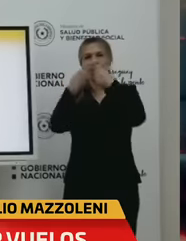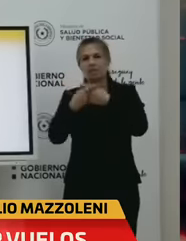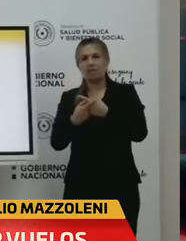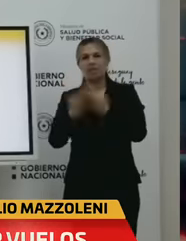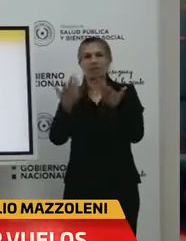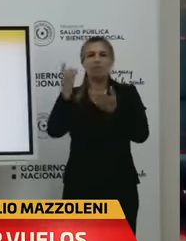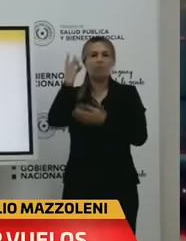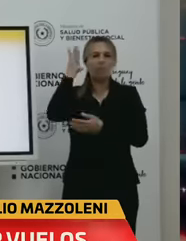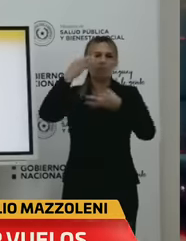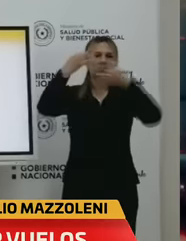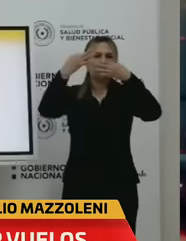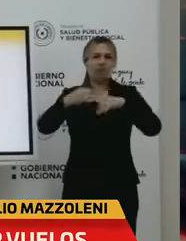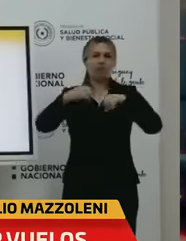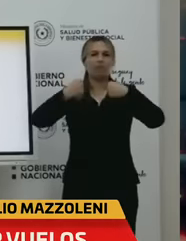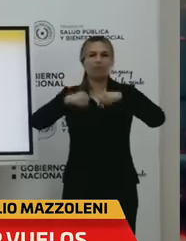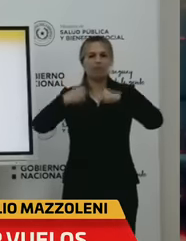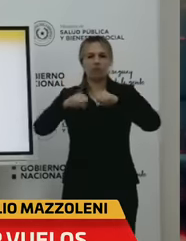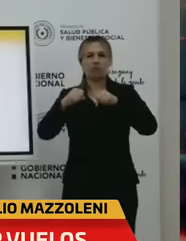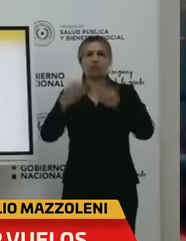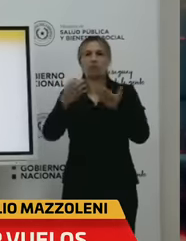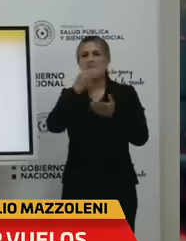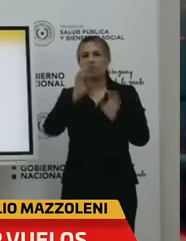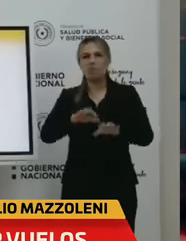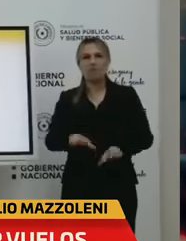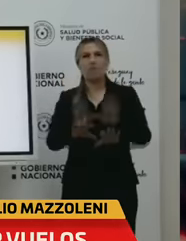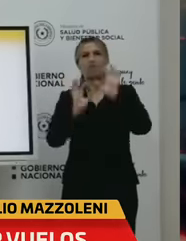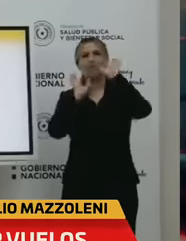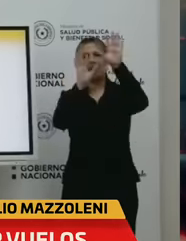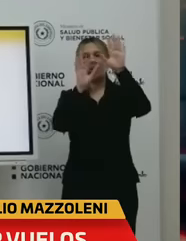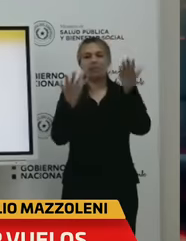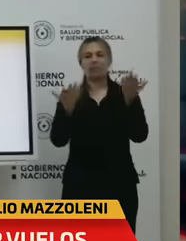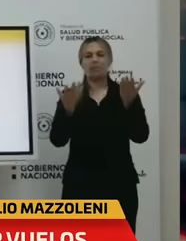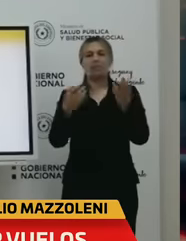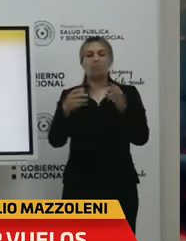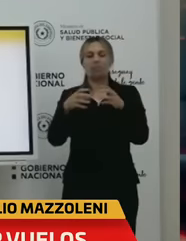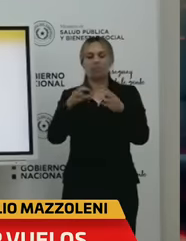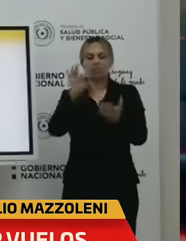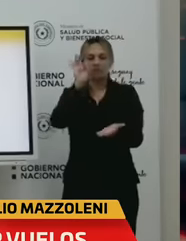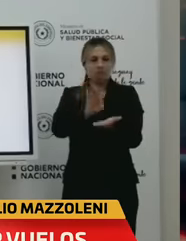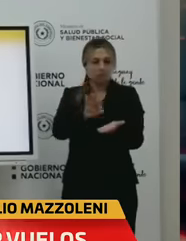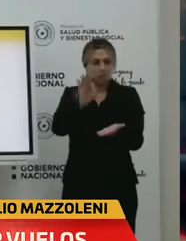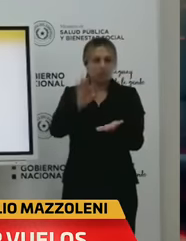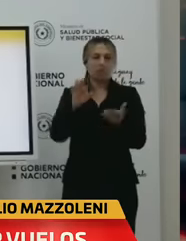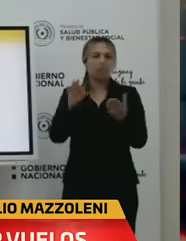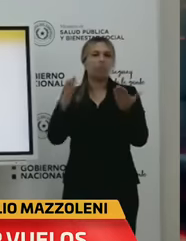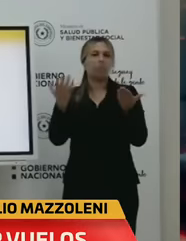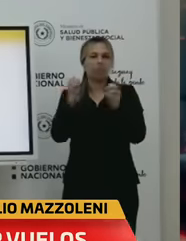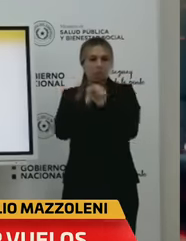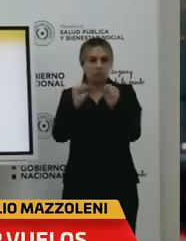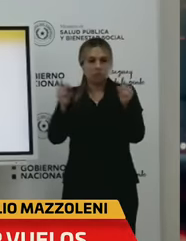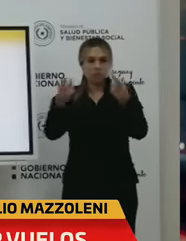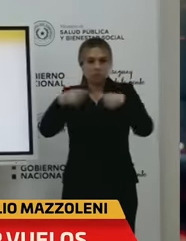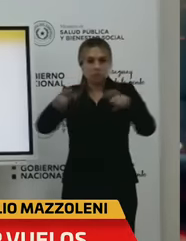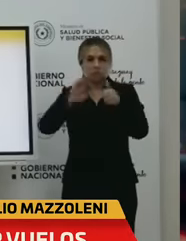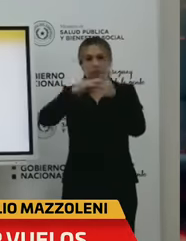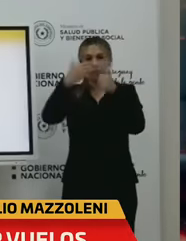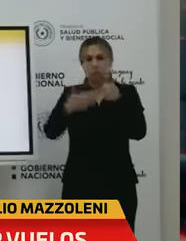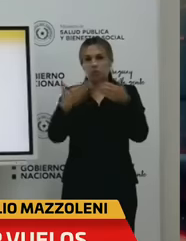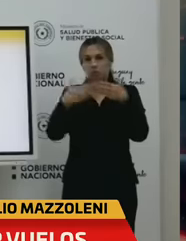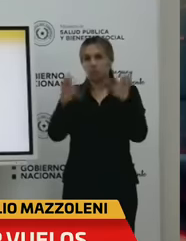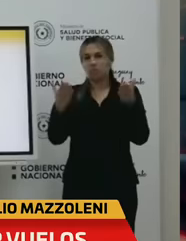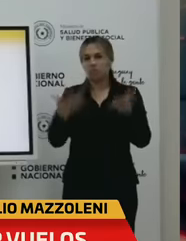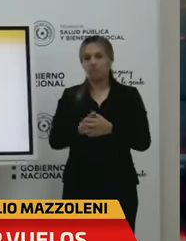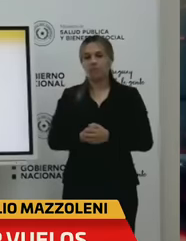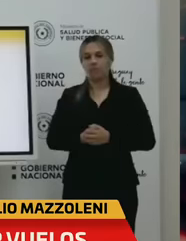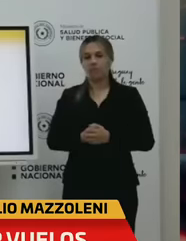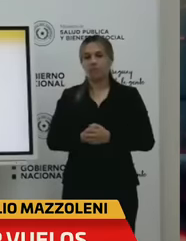asociaciones paraguayas de deportes, como básquetbol, fútbol de salón, etcétera? ¿Se están analizando protocolos para ello? Sí,